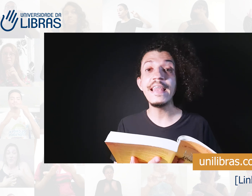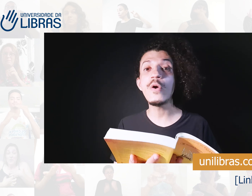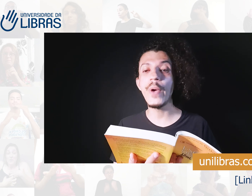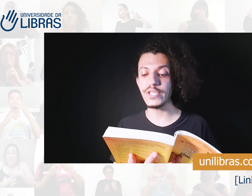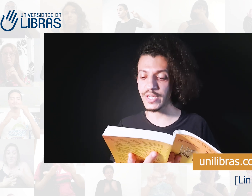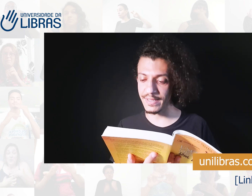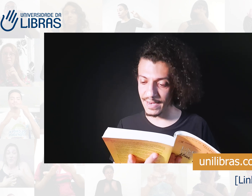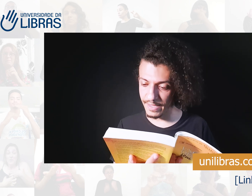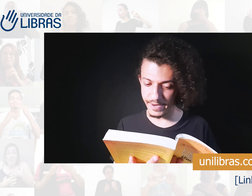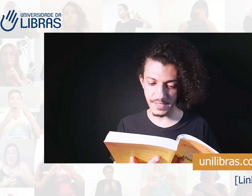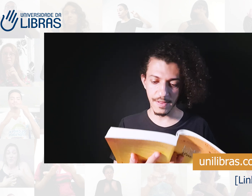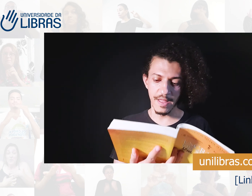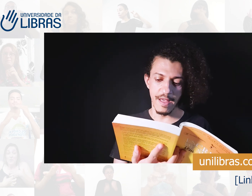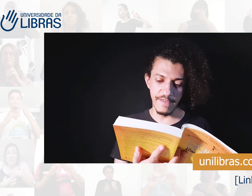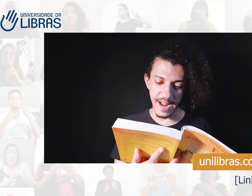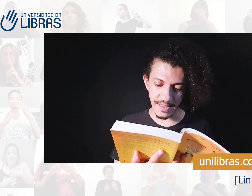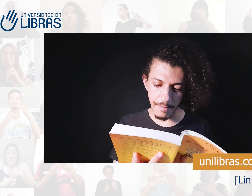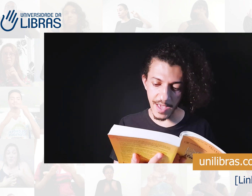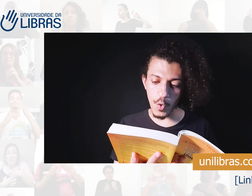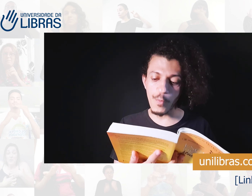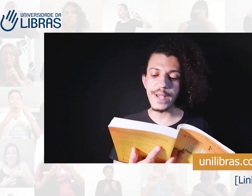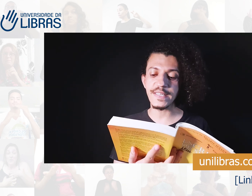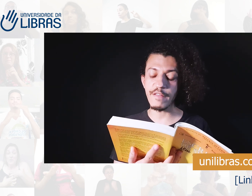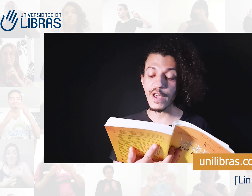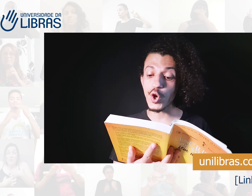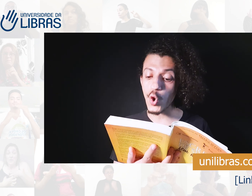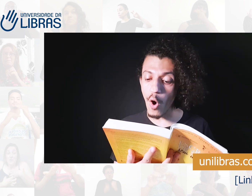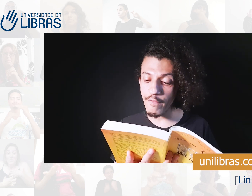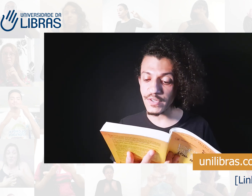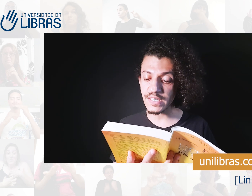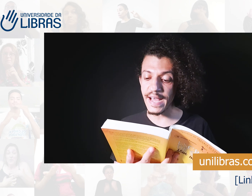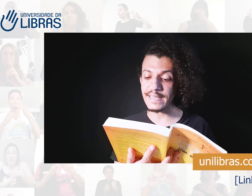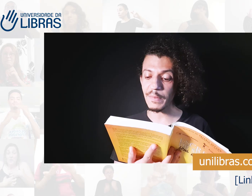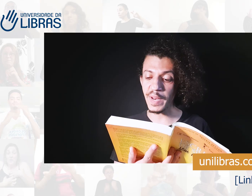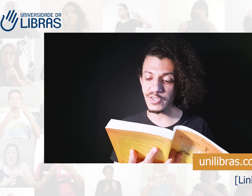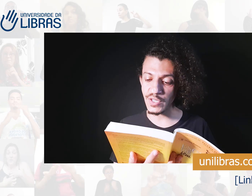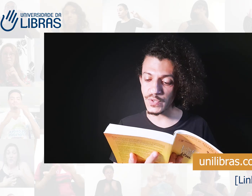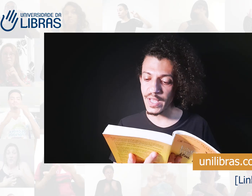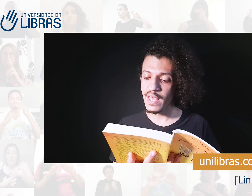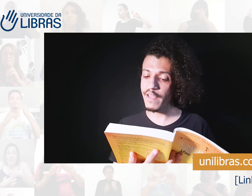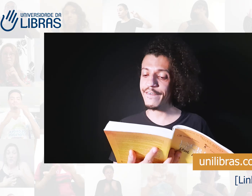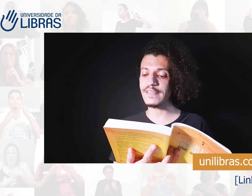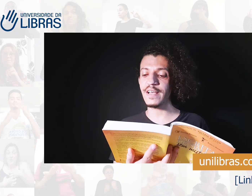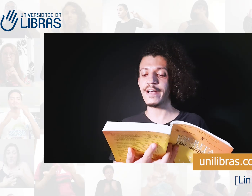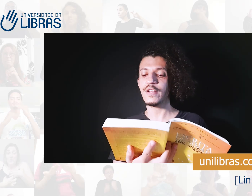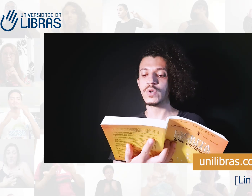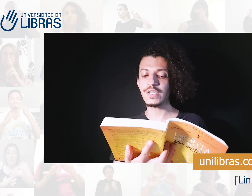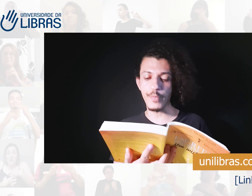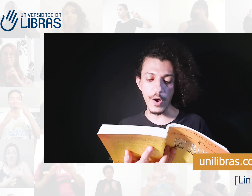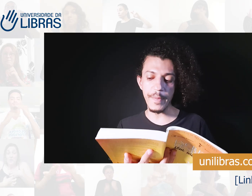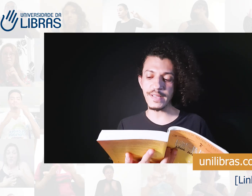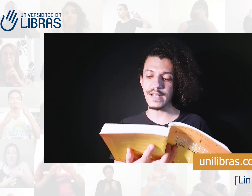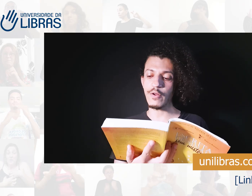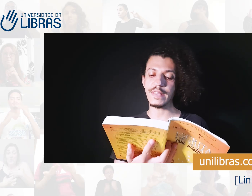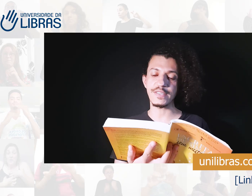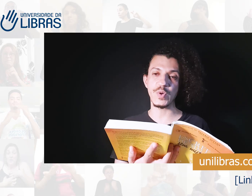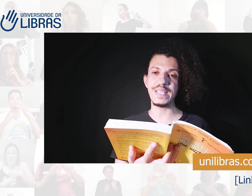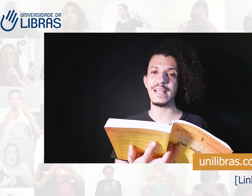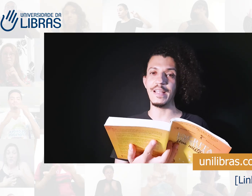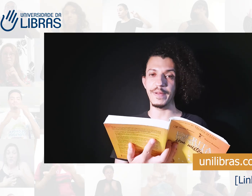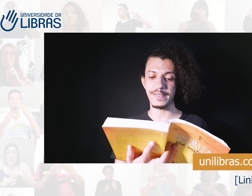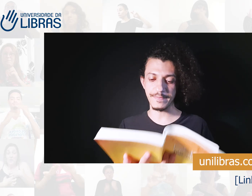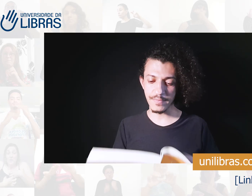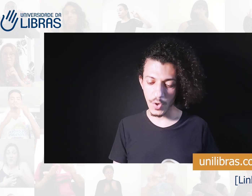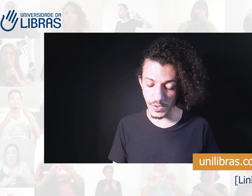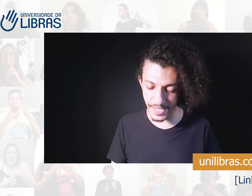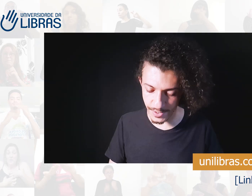na linguística da Libras. Verá também como escrever novos sinais aprendidos e fazer suas próprias anotações